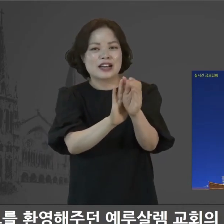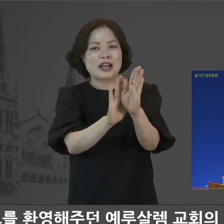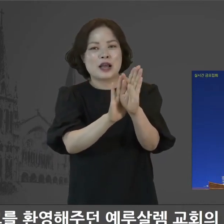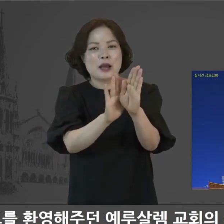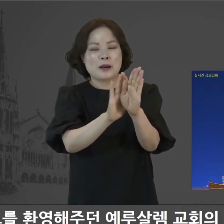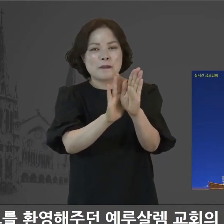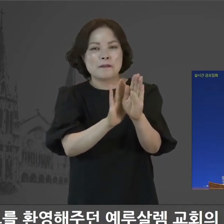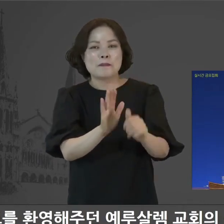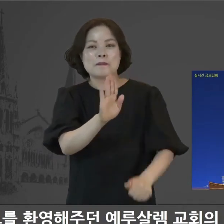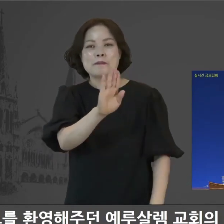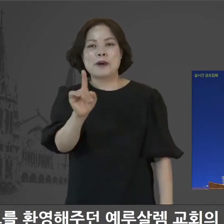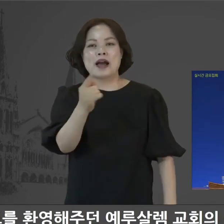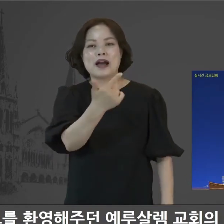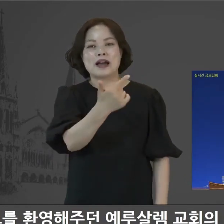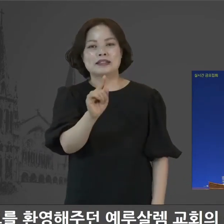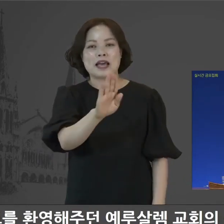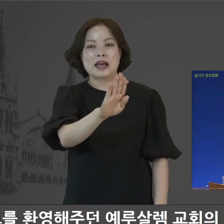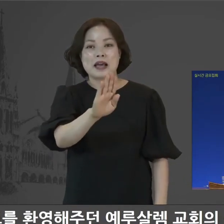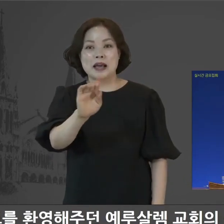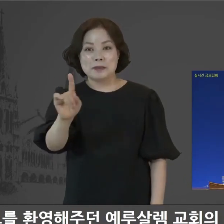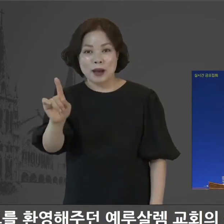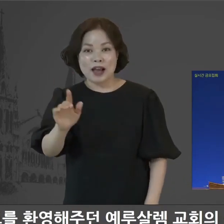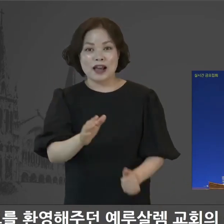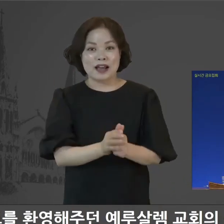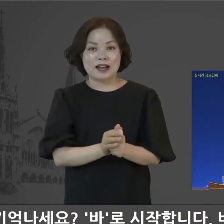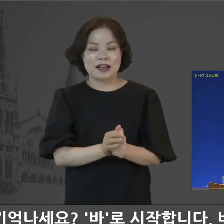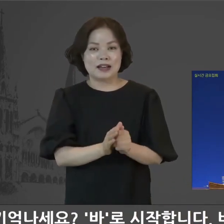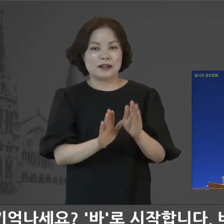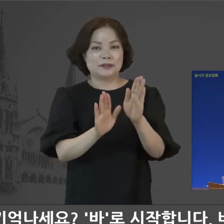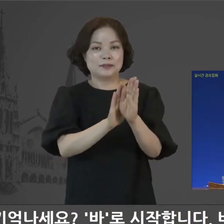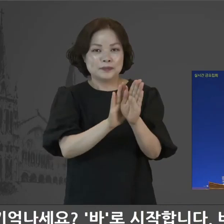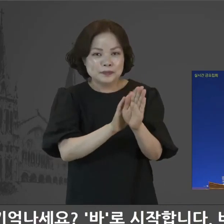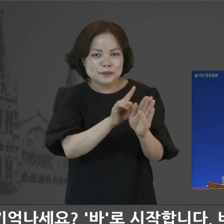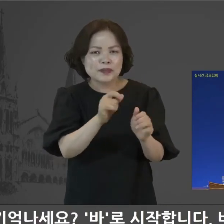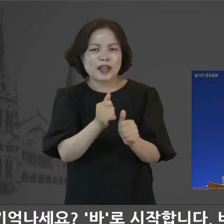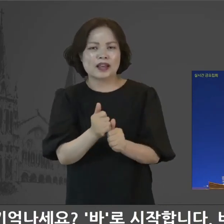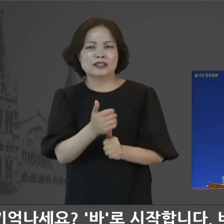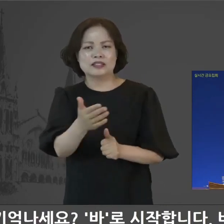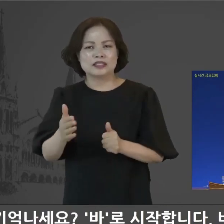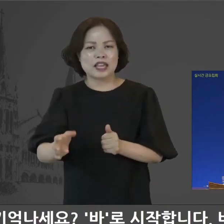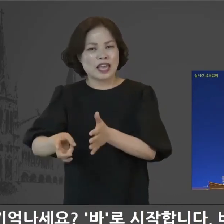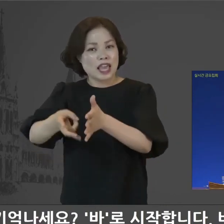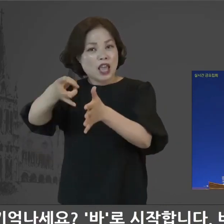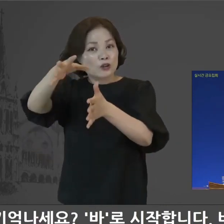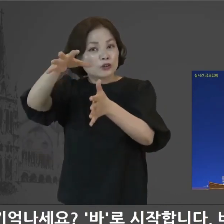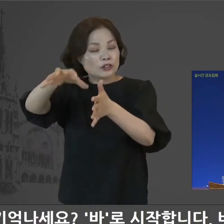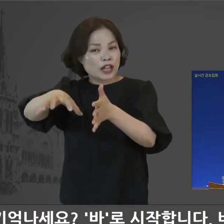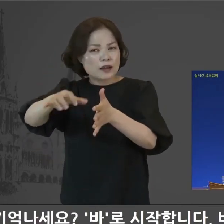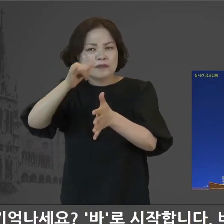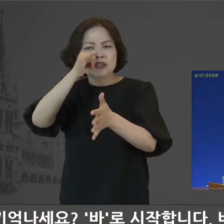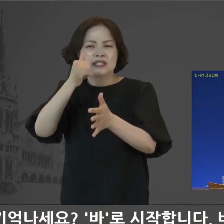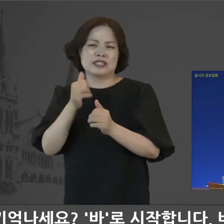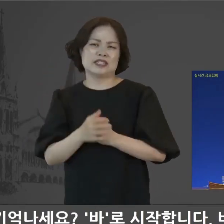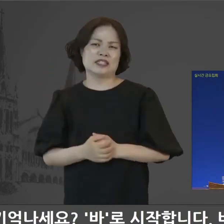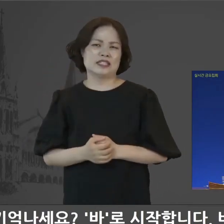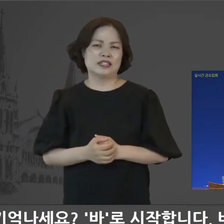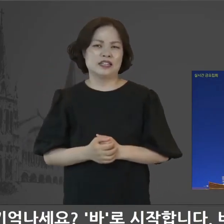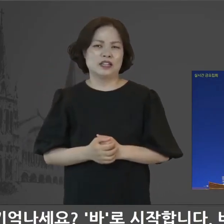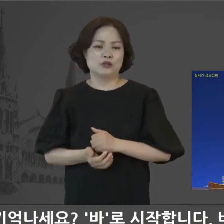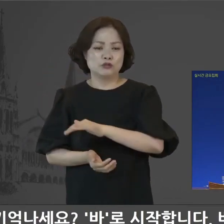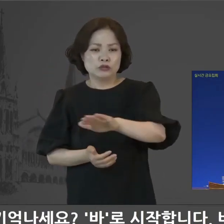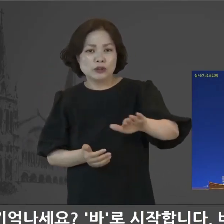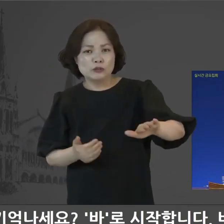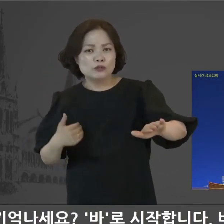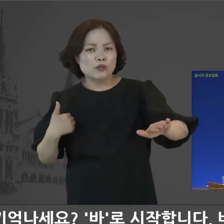바나바죠. 이 바나바가 바울을 잘 안내해줘서 예루살렘에 있을 수 있었는데, 그때 우리가